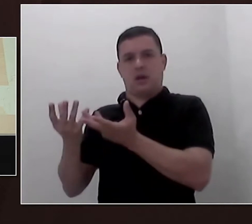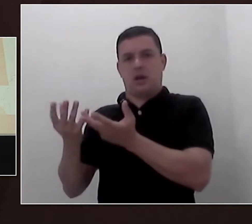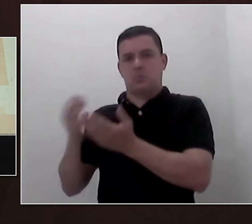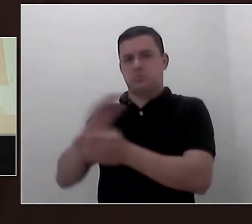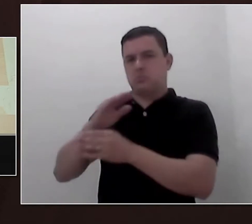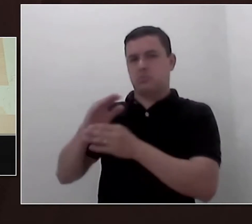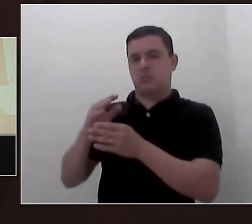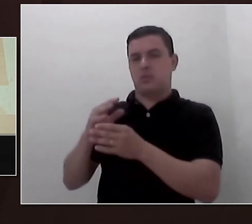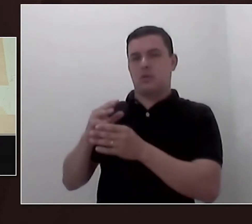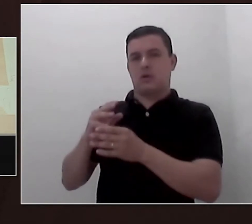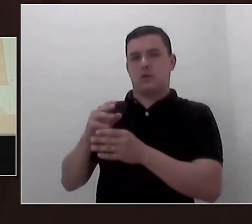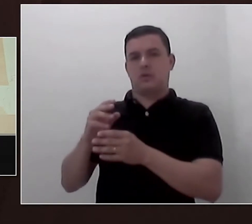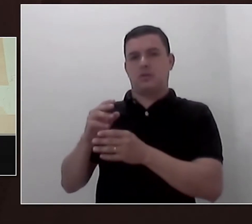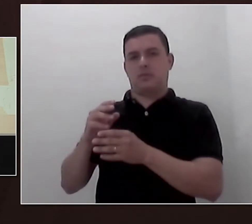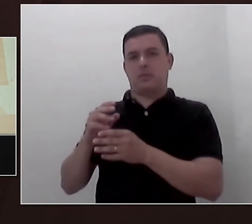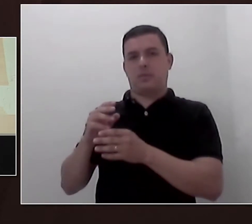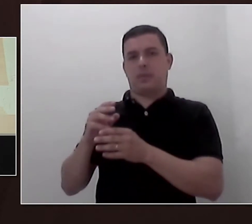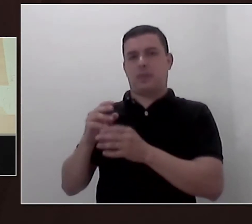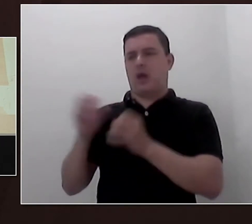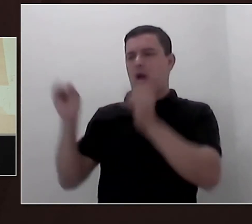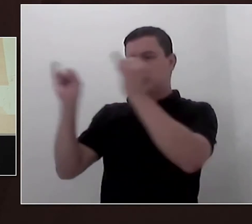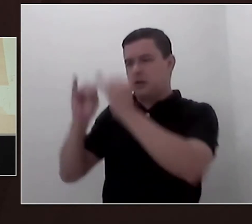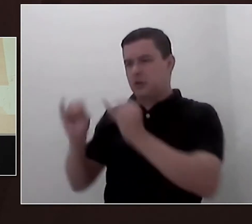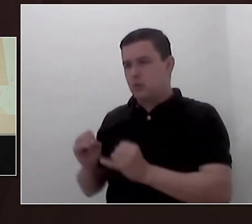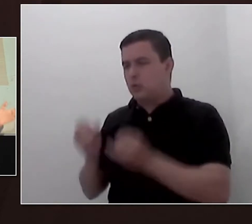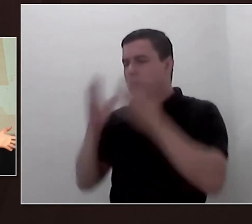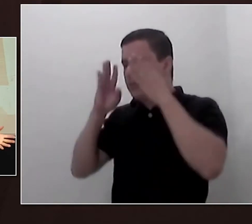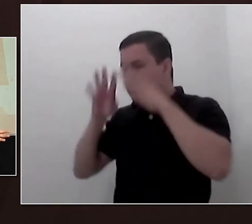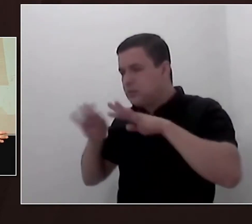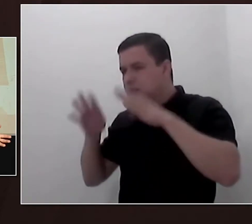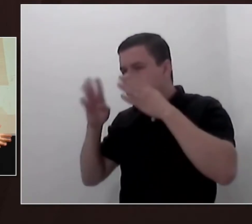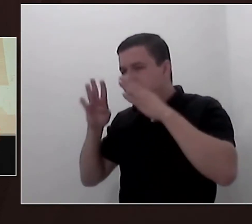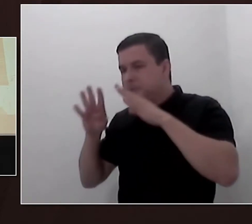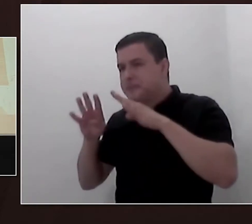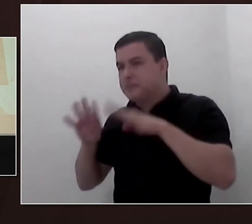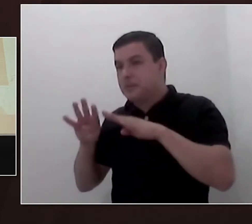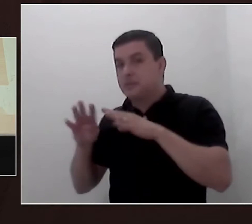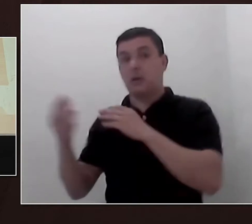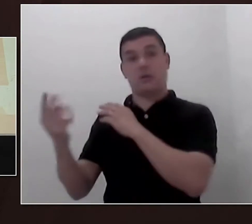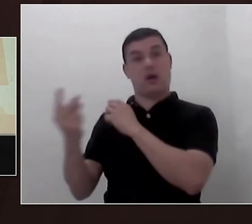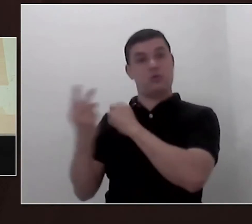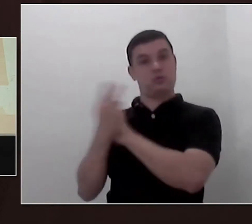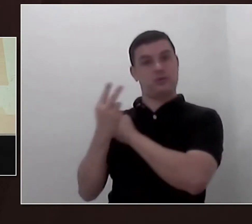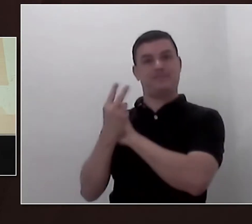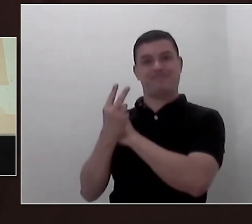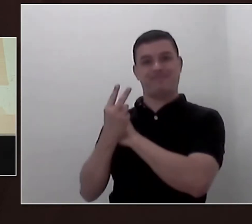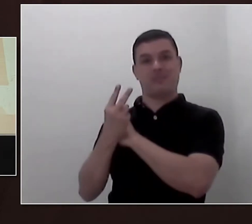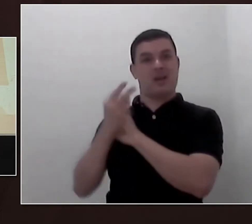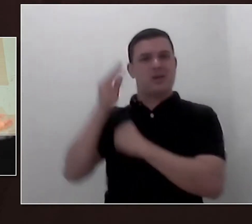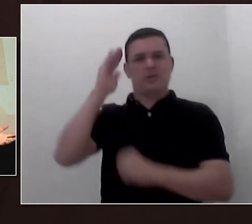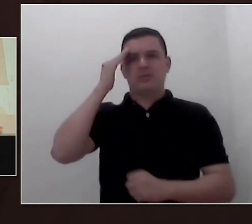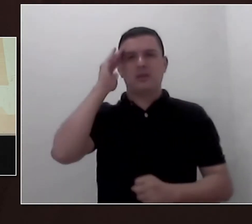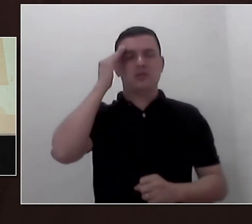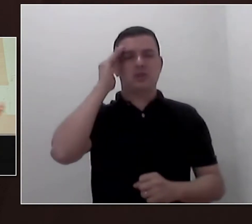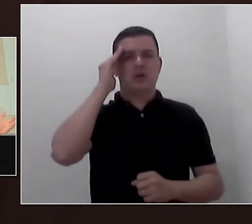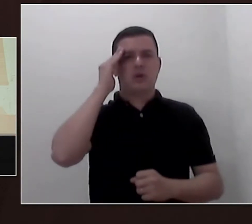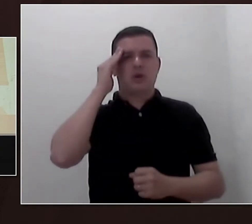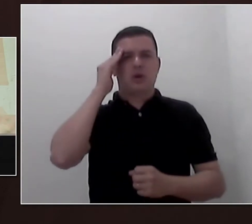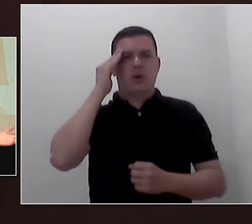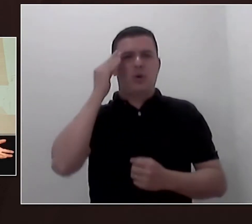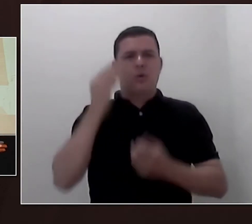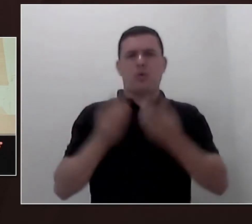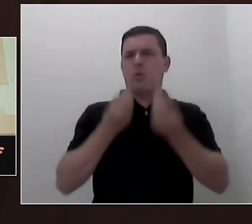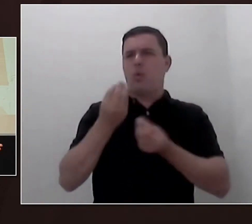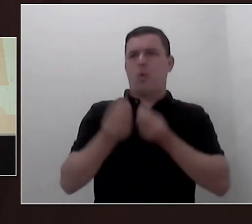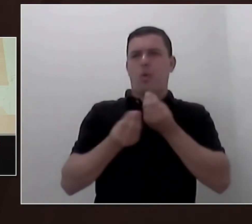né, da lavoura, da agricultura. Quer dizer, é assim. Então eles não entendiam como os cristãos não tinham templo. Sem templo